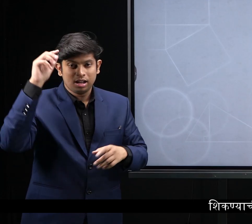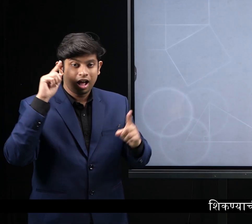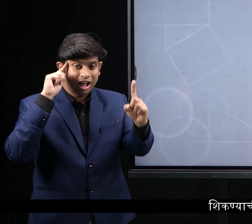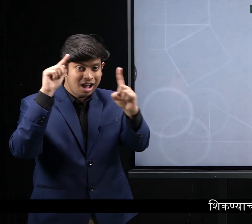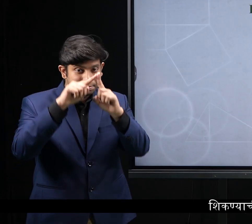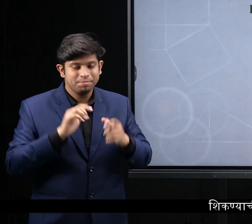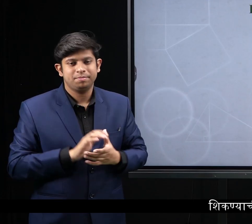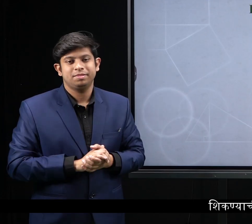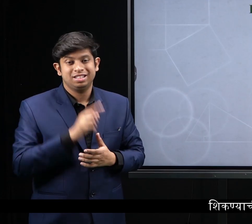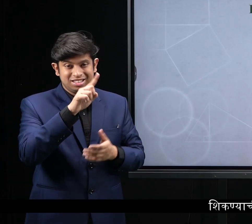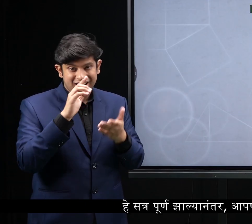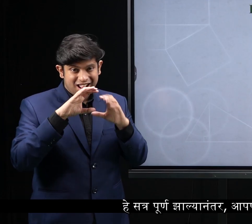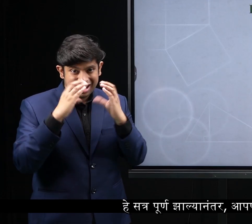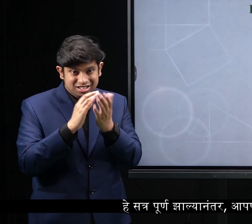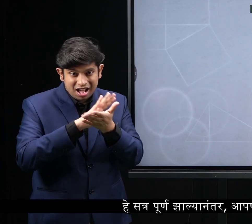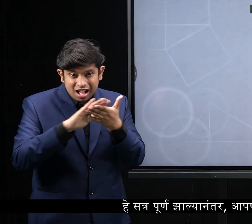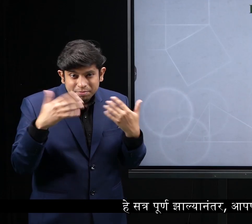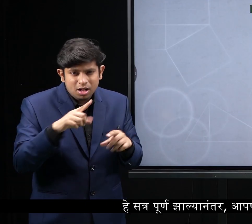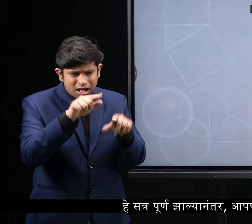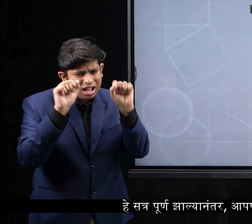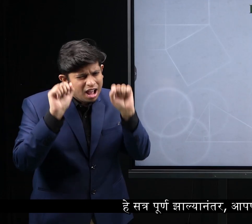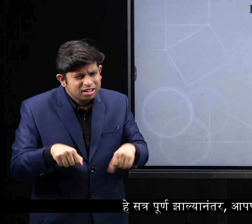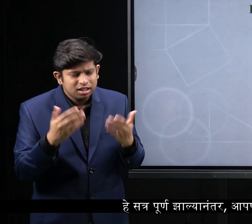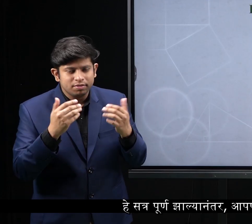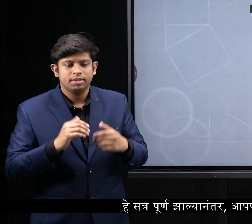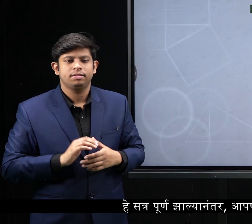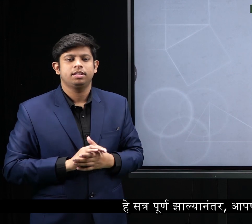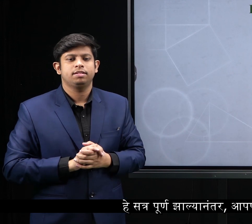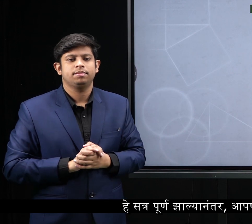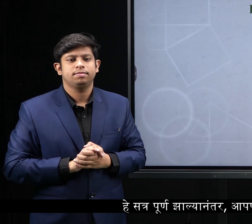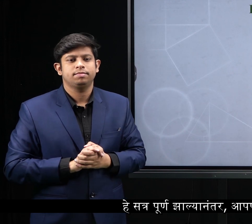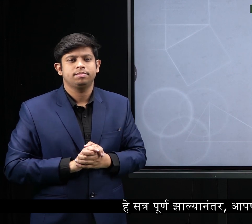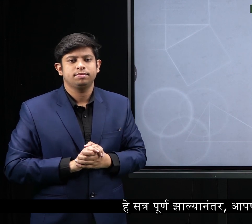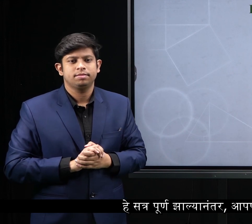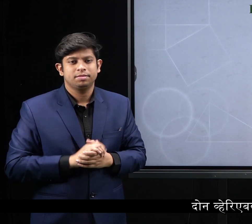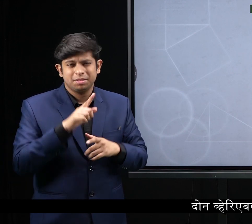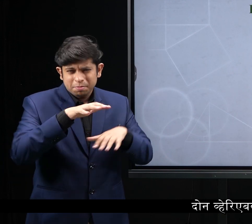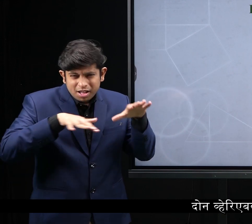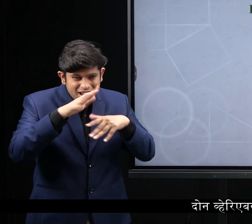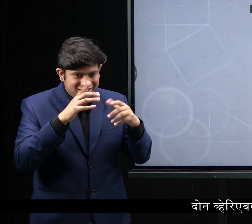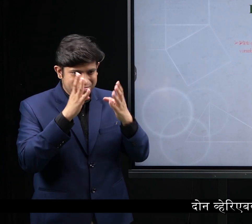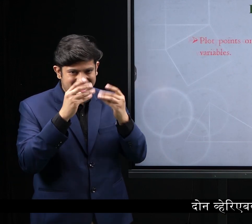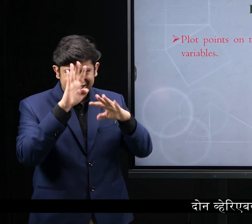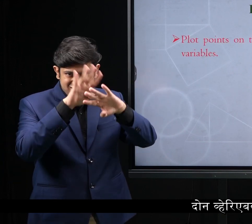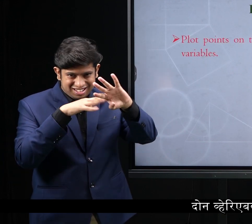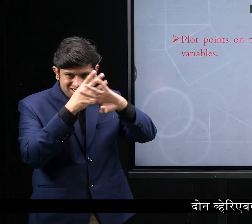शिकण्याची उद्दिष्टे. हे सत्र पूर्ण झाल्यानंतर आपण हे करण्यास सक्षम असाल. 2 व्हेरिएबलमध्ये